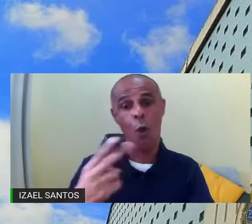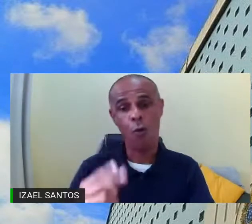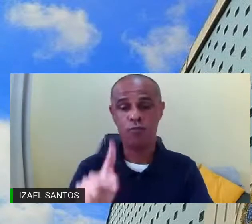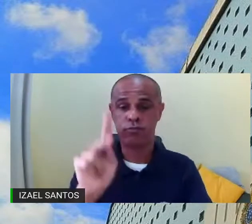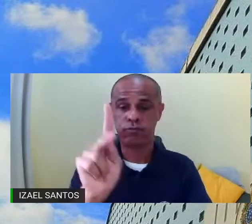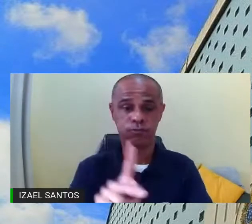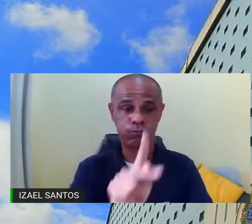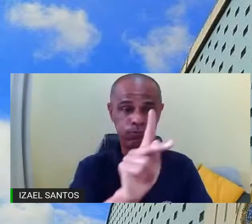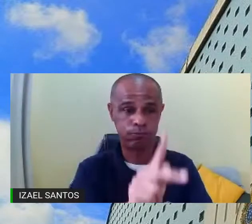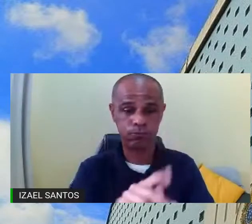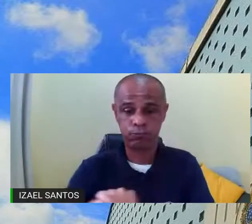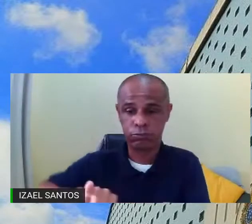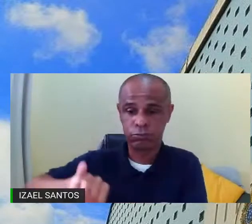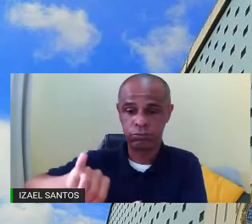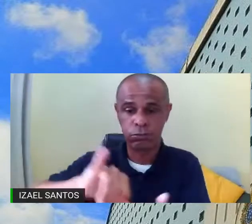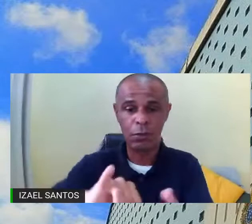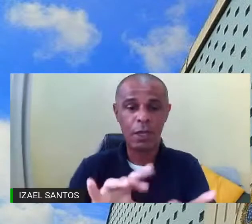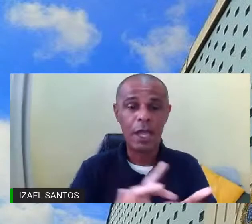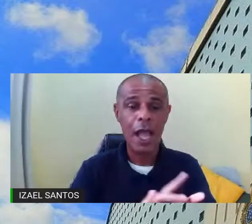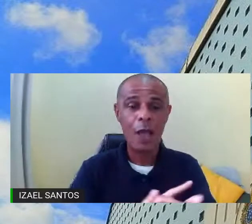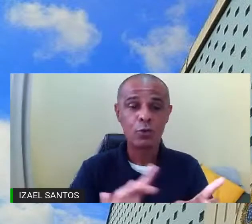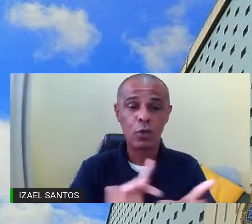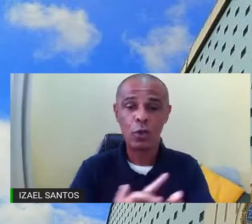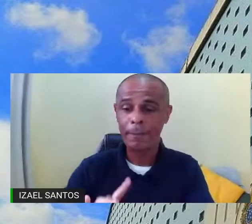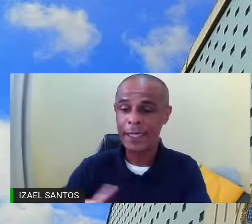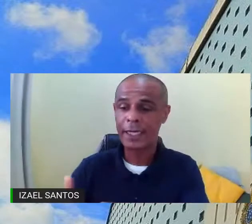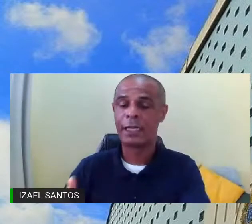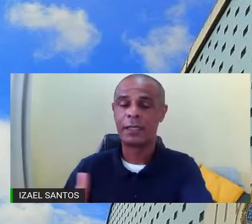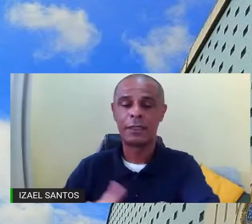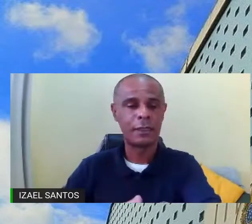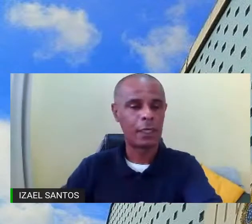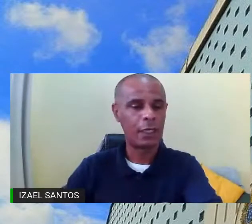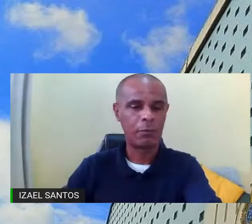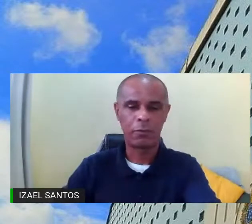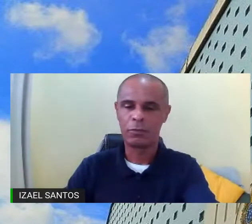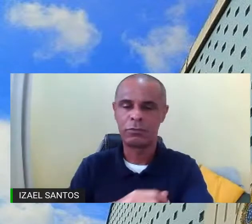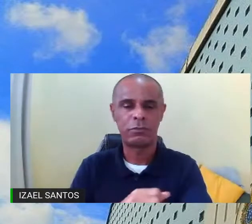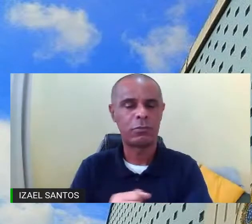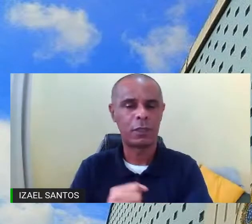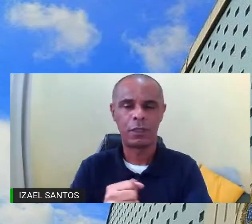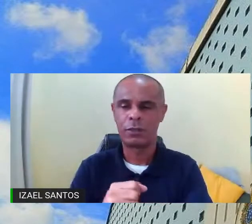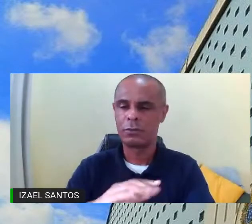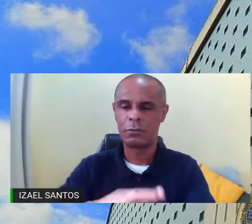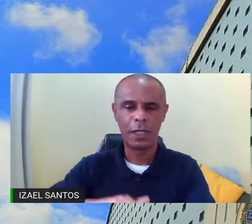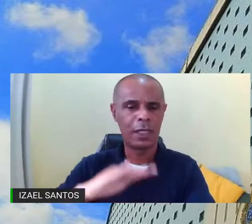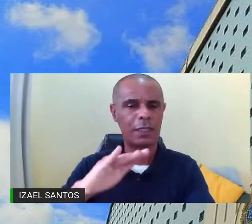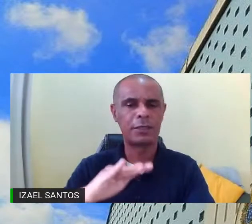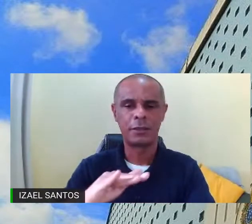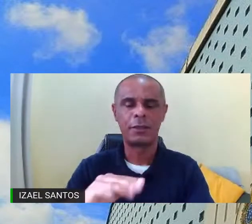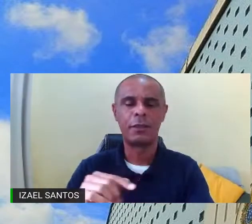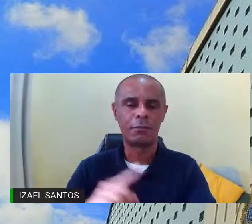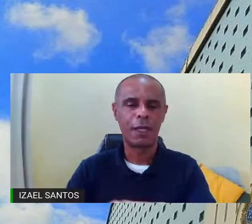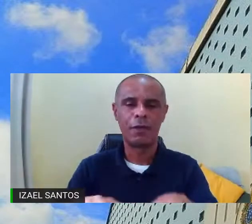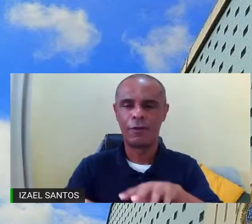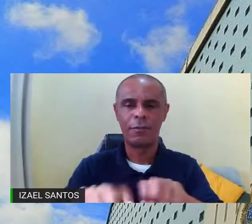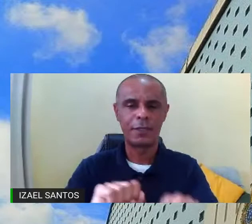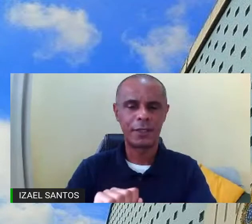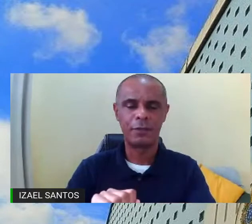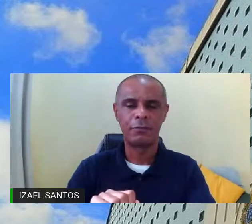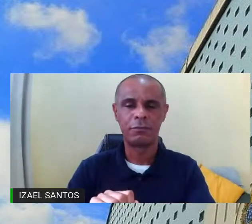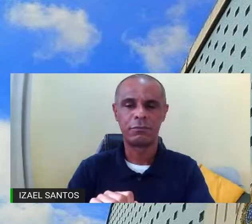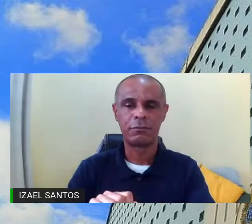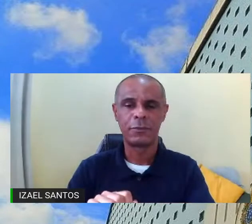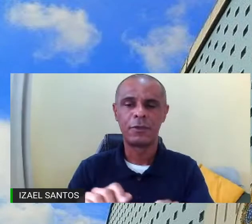para oferecer aos estudantes um tempo maior de escolaridade em suas instituições? Como fazer isso? Eu não